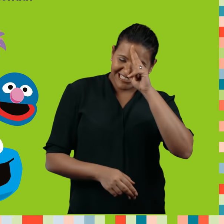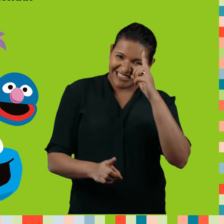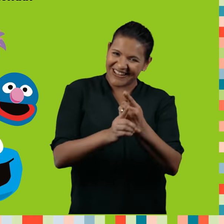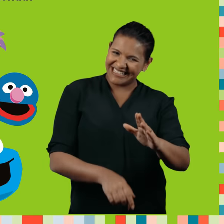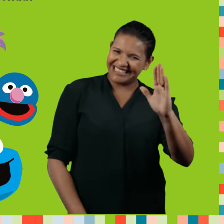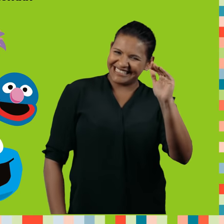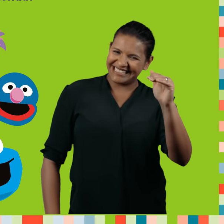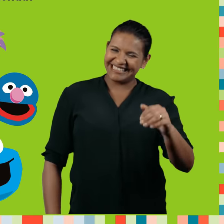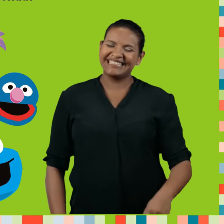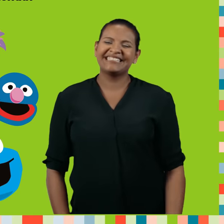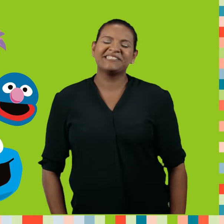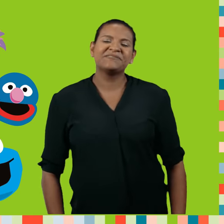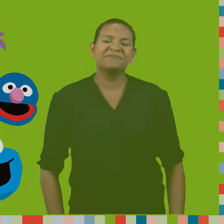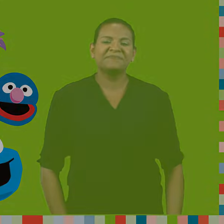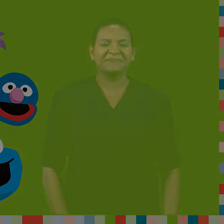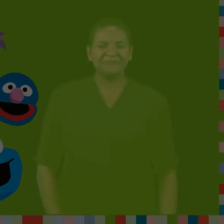história! Tchau!